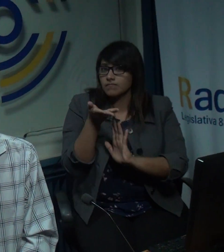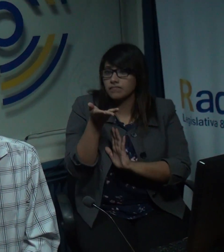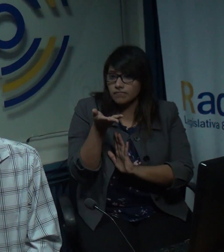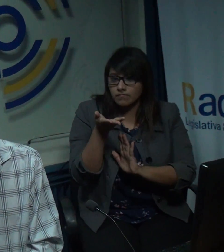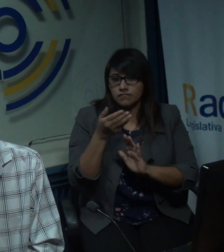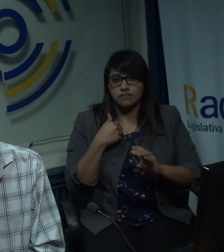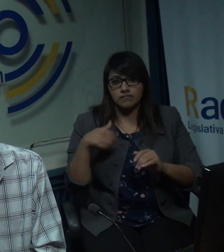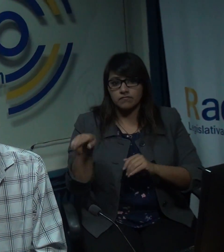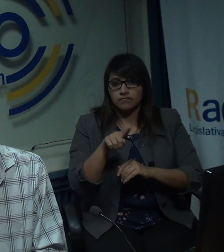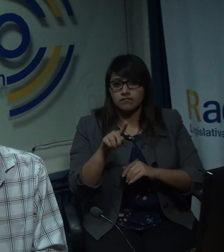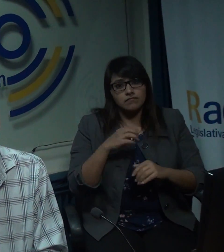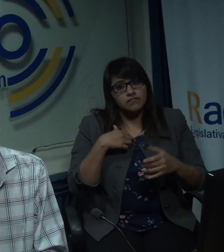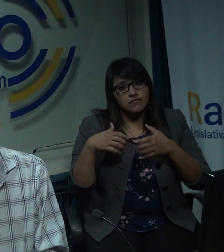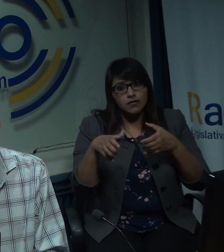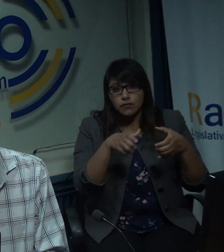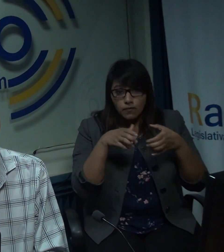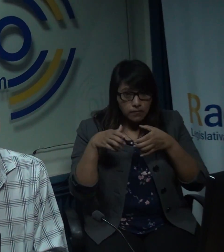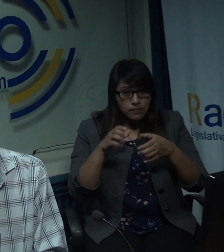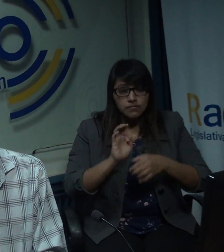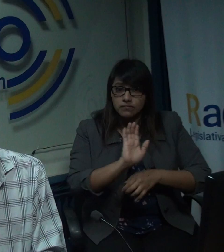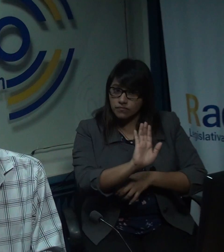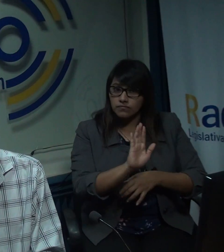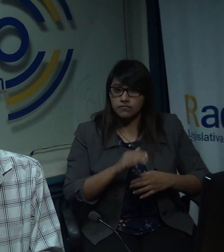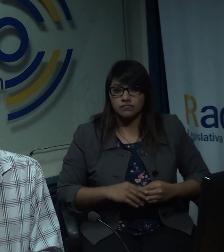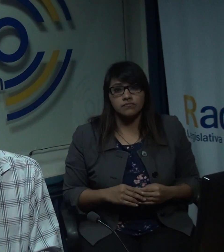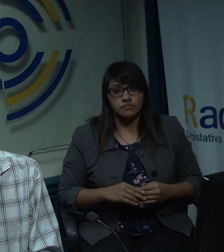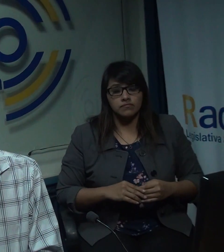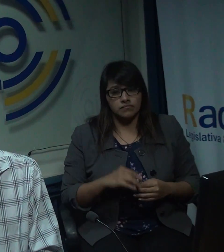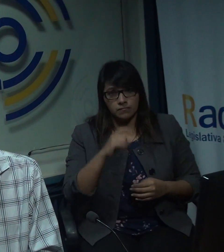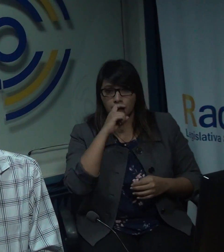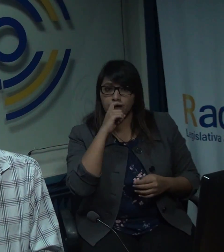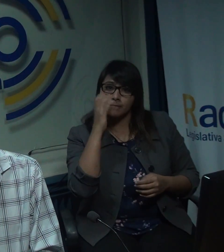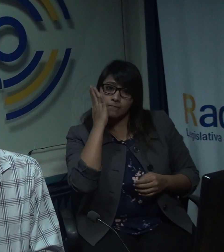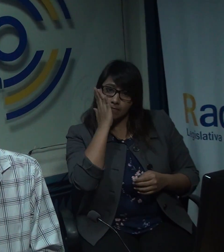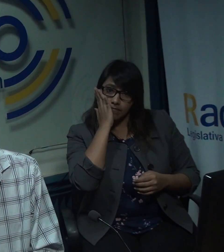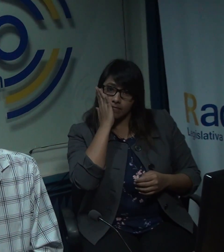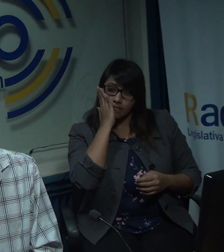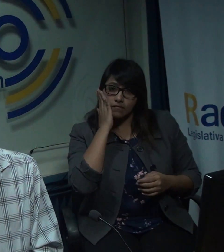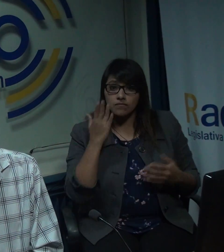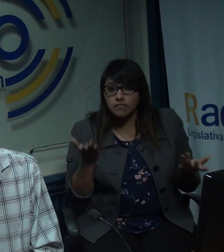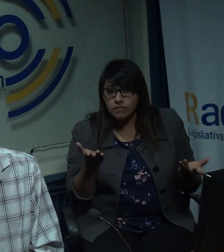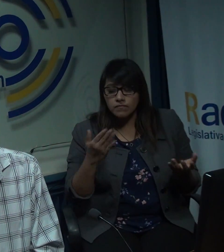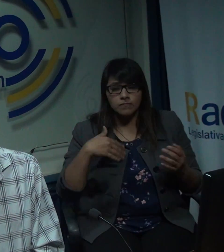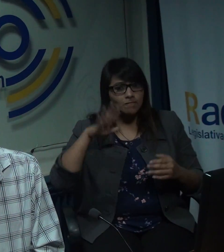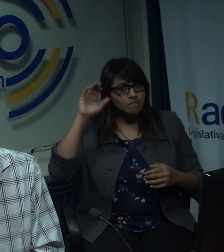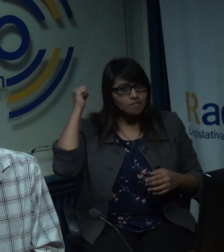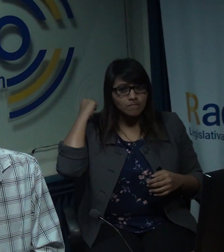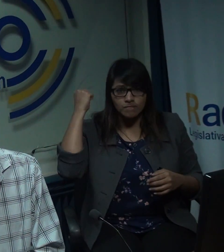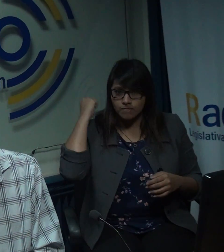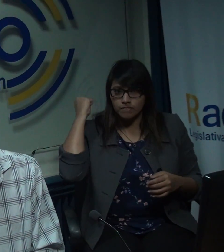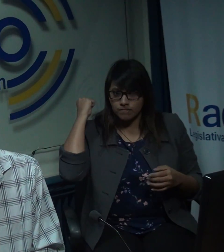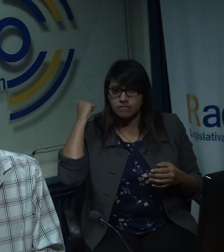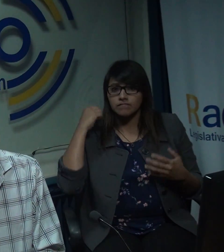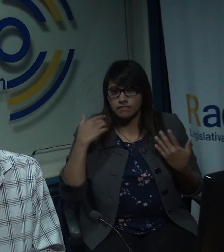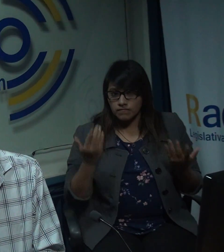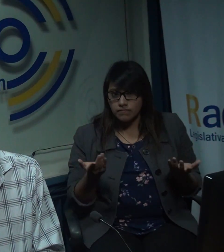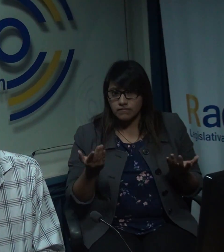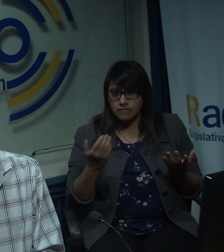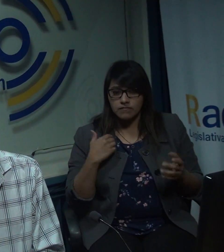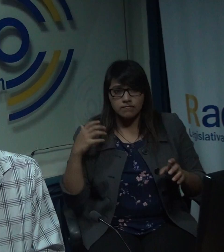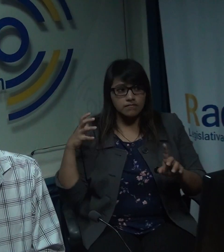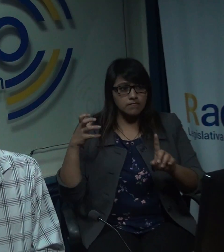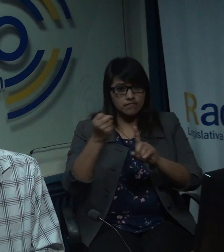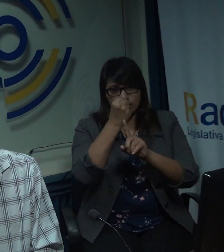su generación, de su edad, de su condición. Los padres de familia son el principal aliado para